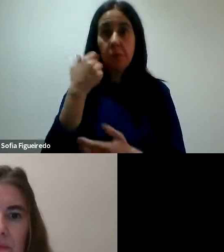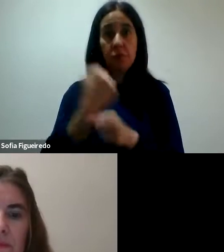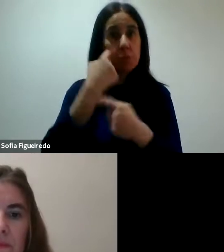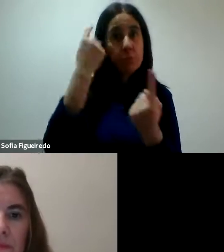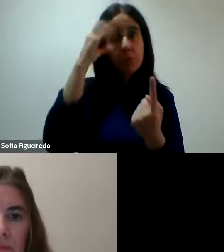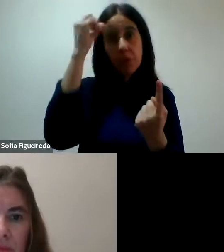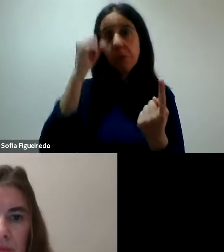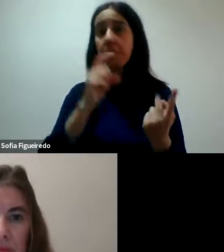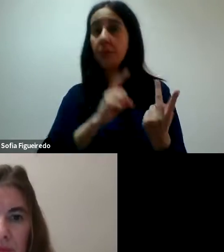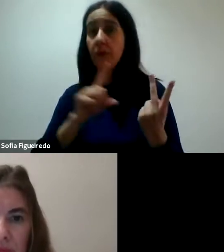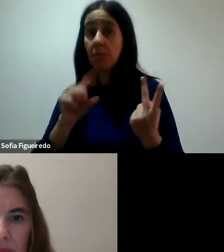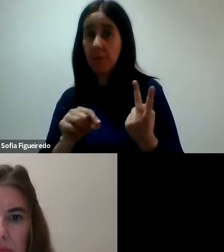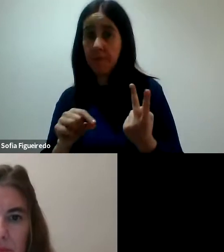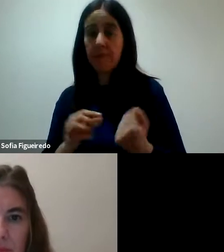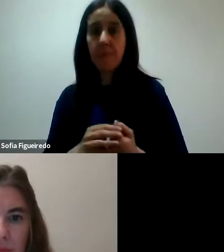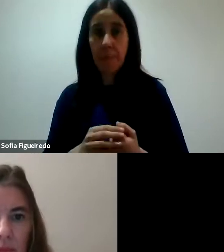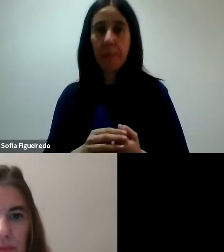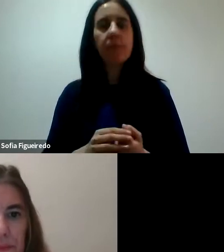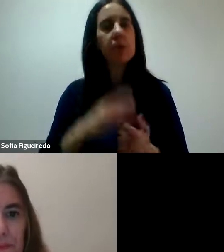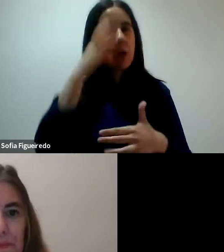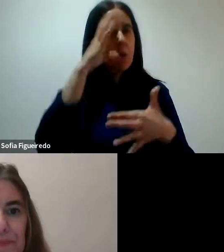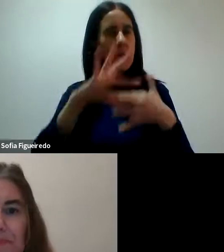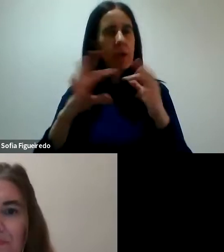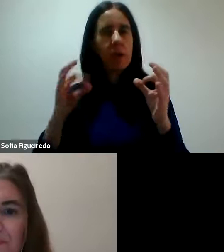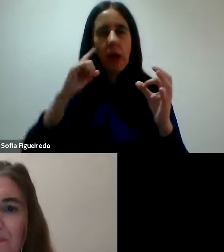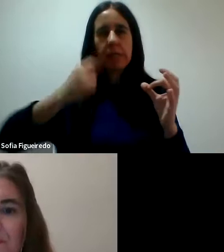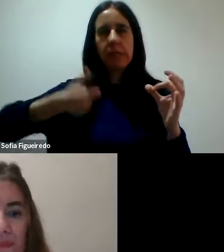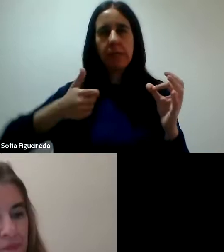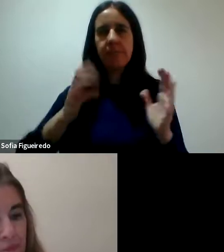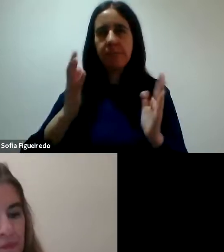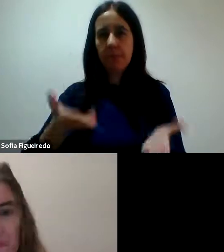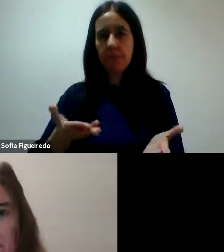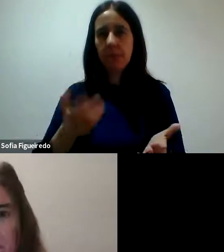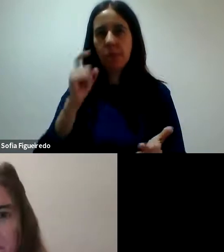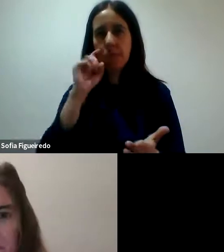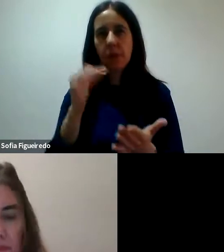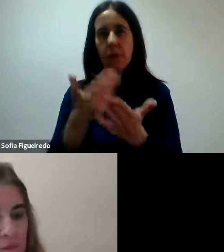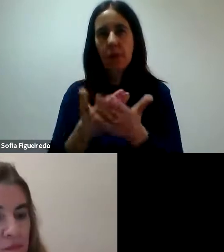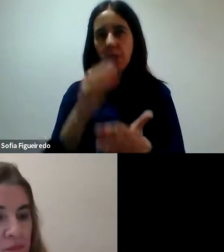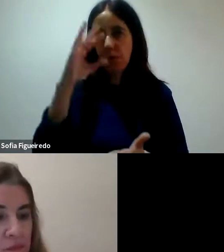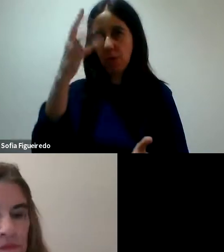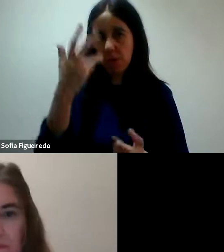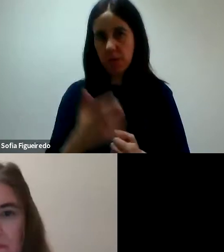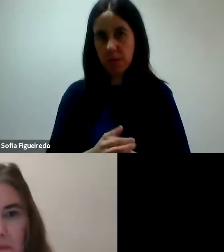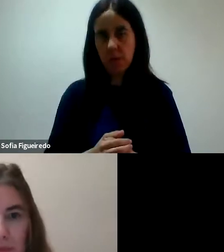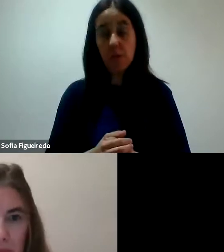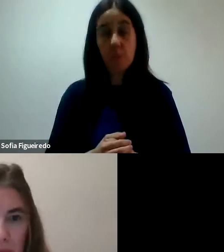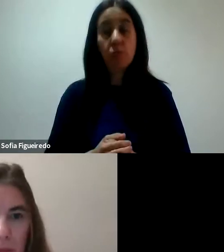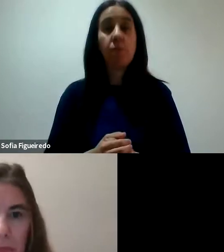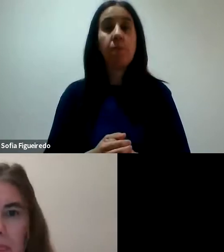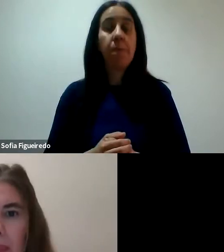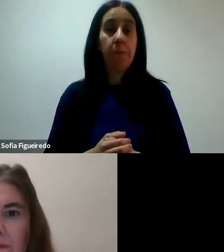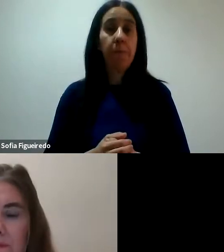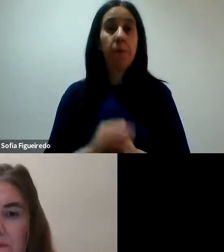privado. A coerência é absolutamente central nós garantirmos que acontece. Portanto, o primeiro